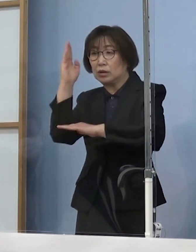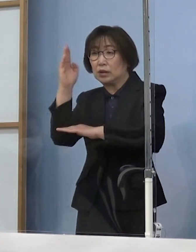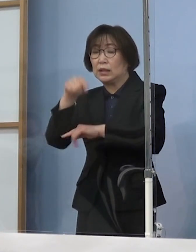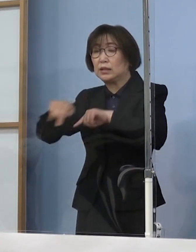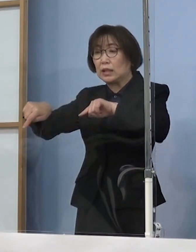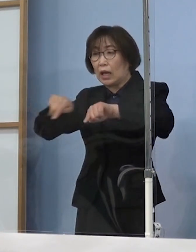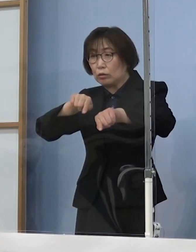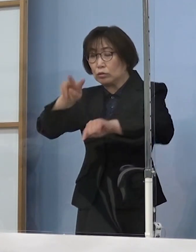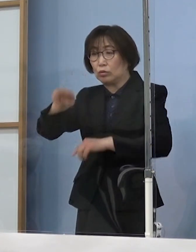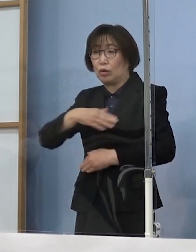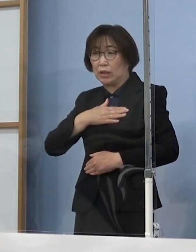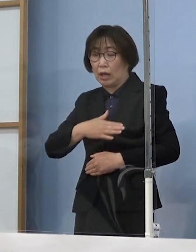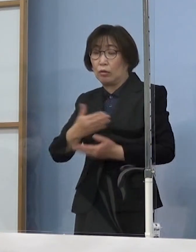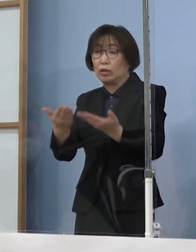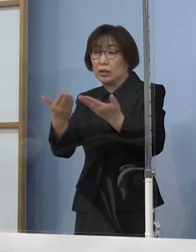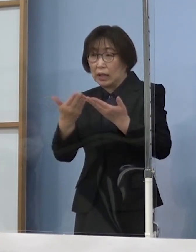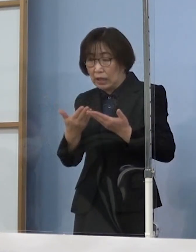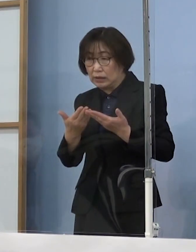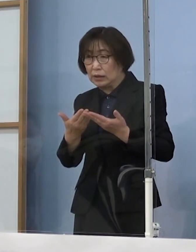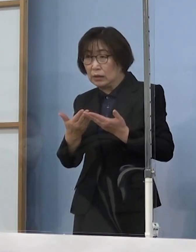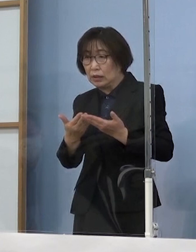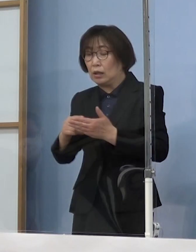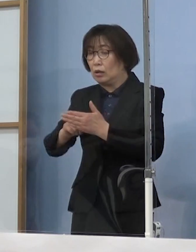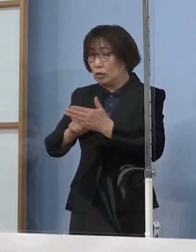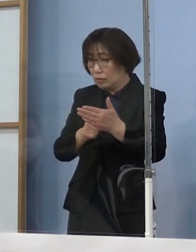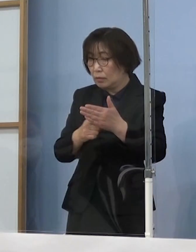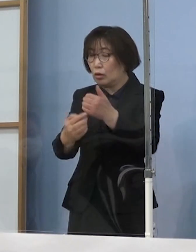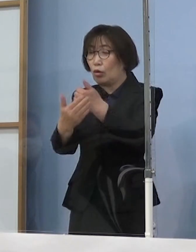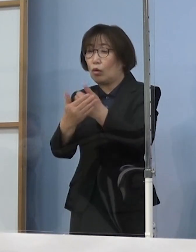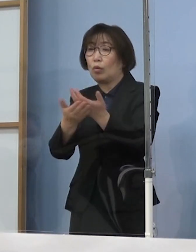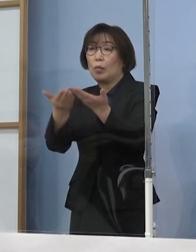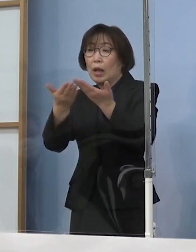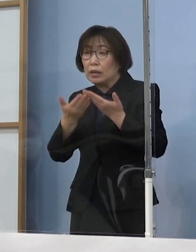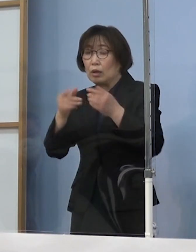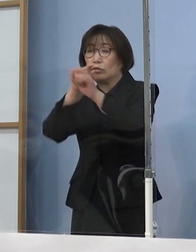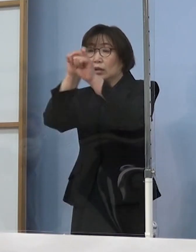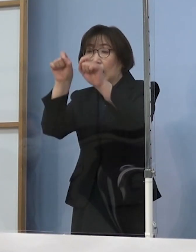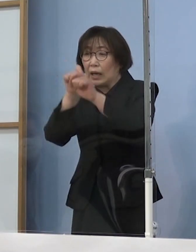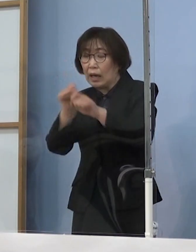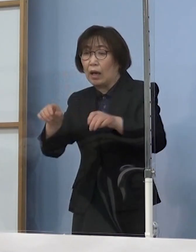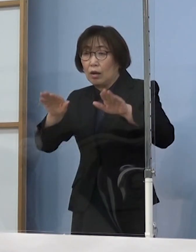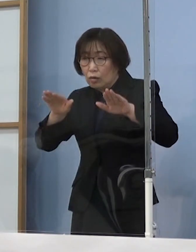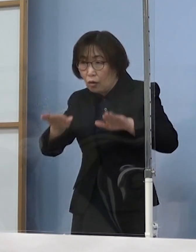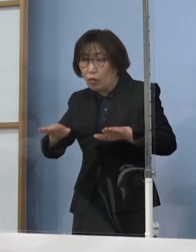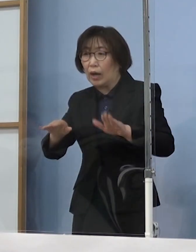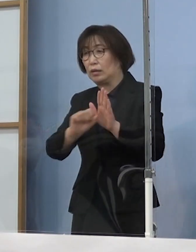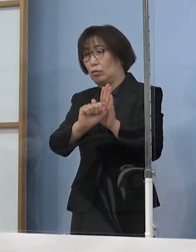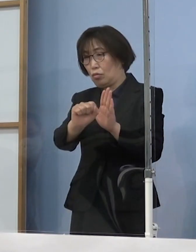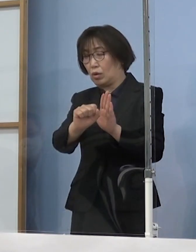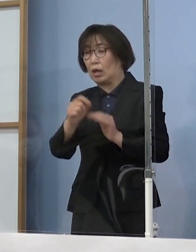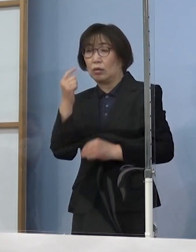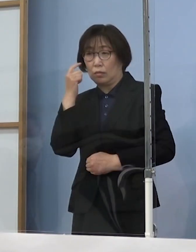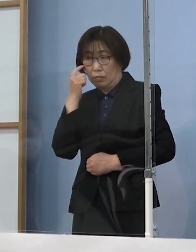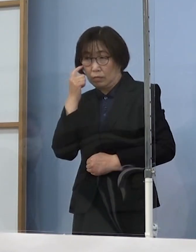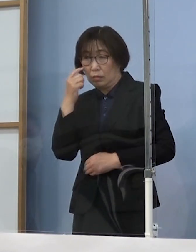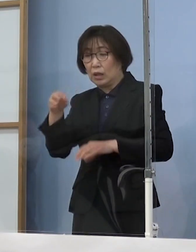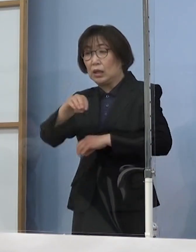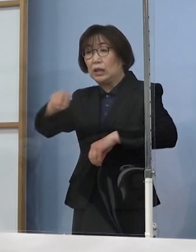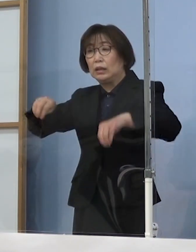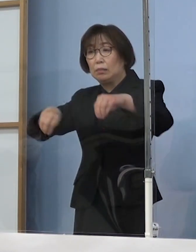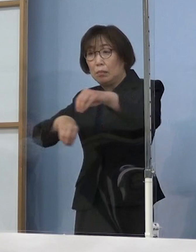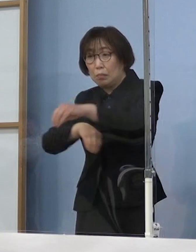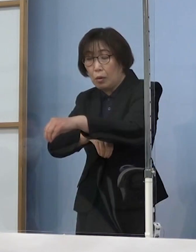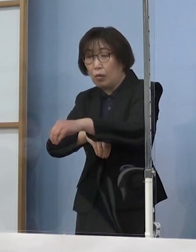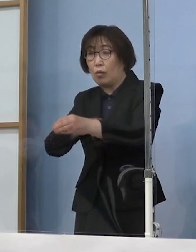大限のご協力、これをいただいている、まあ、こうした点が今回出ているものと。しかしその一方で、